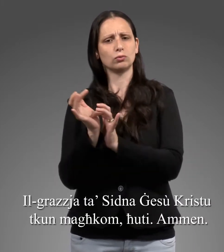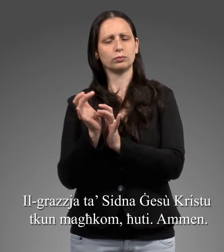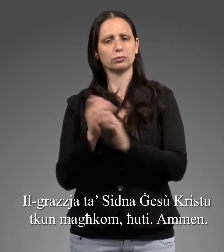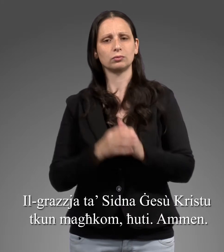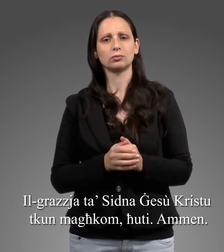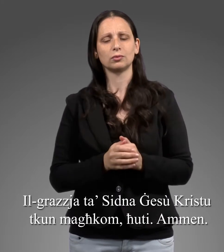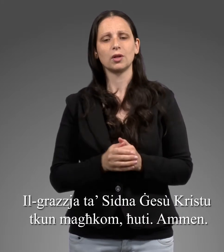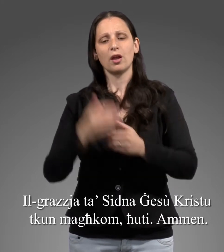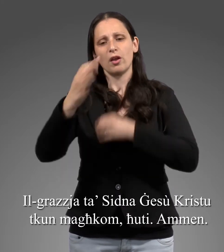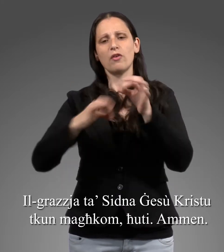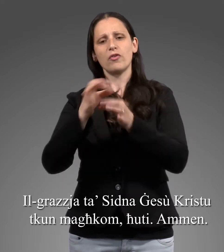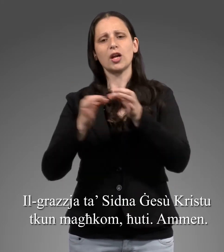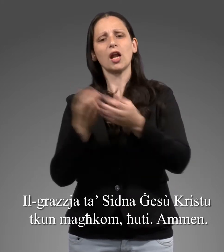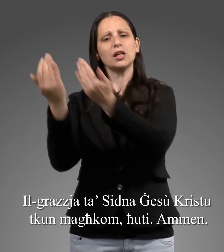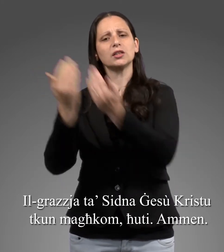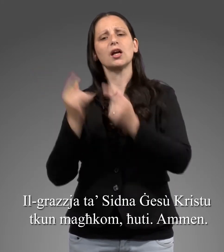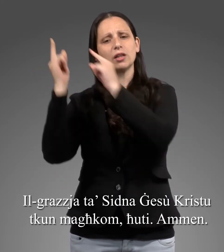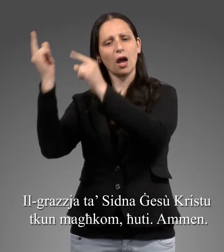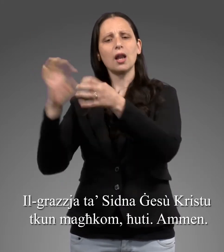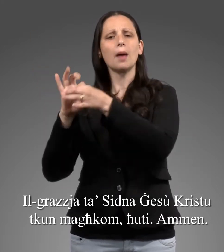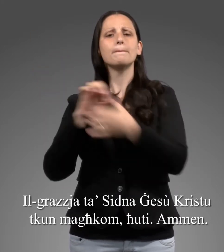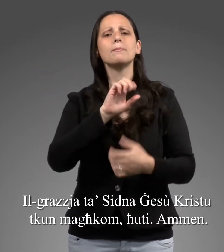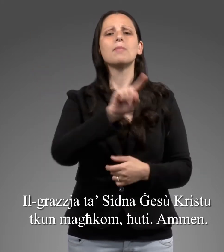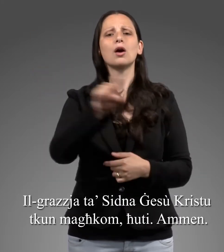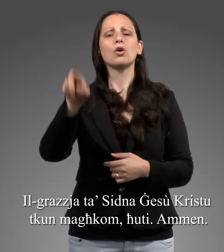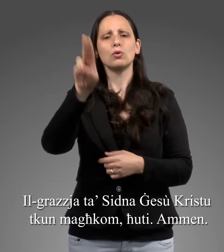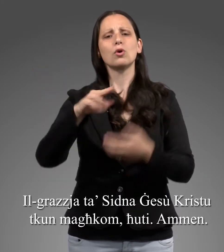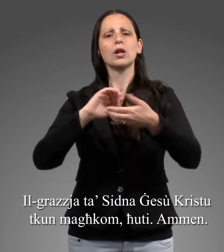Il-grazzja ta' Sidna Ġesu Kristu tkun magħkom ħuti. Amen.